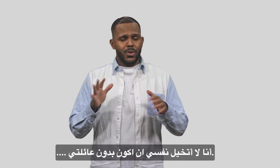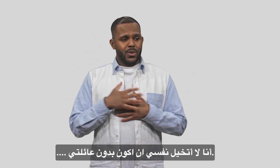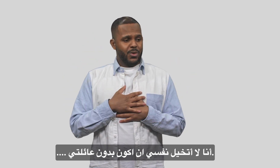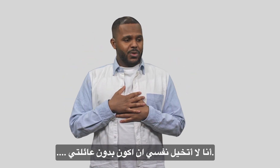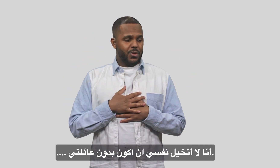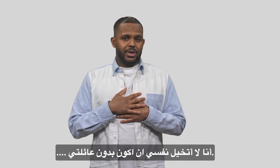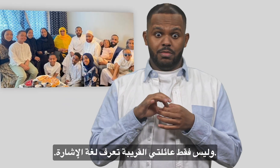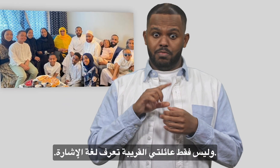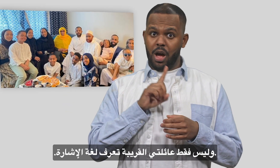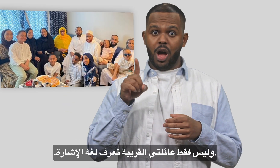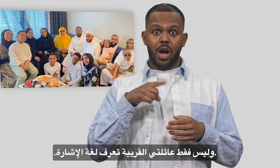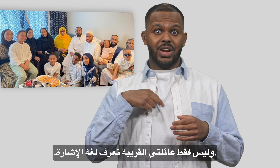عائلتي،